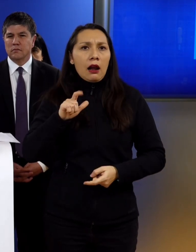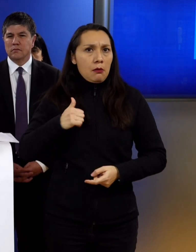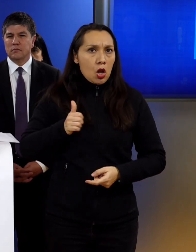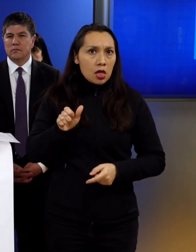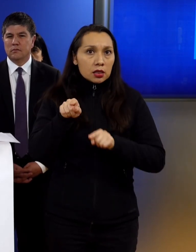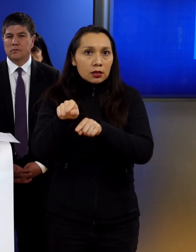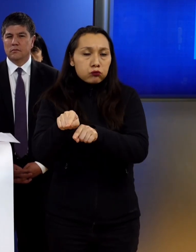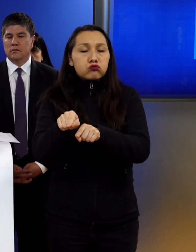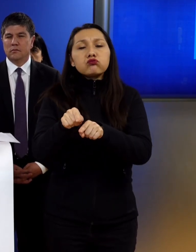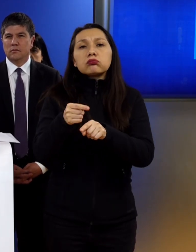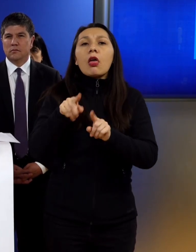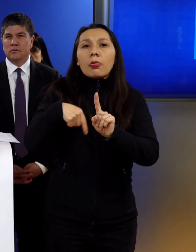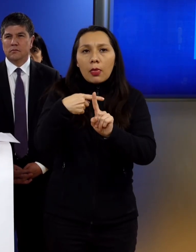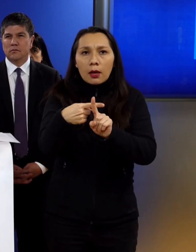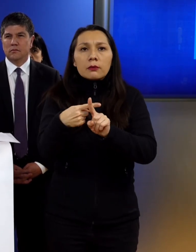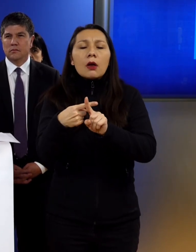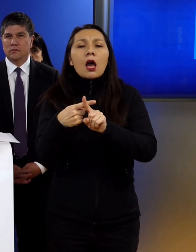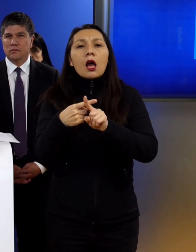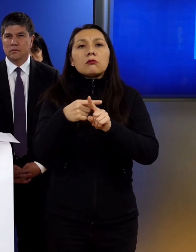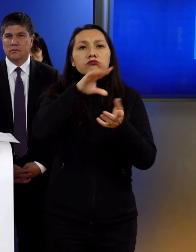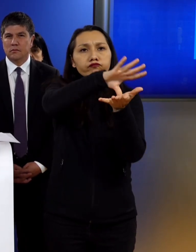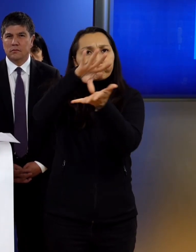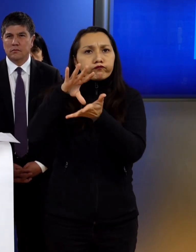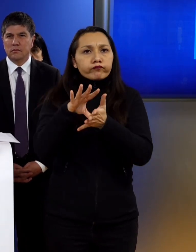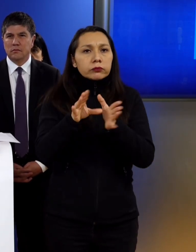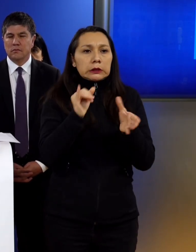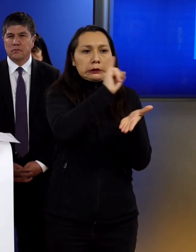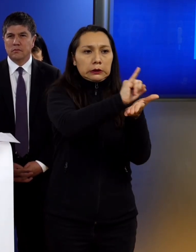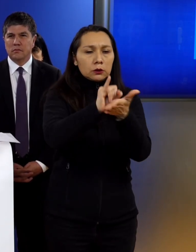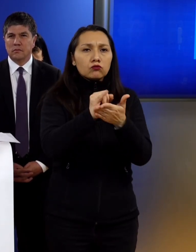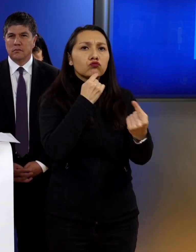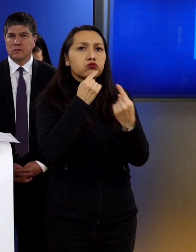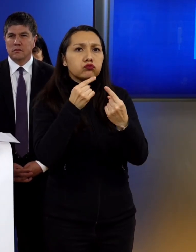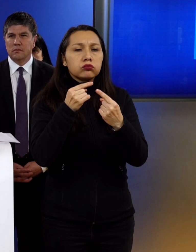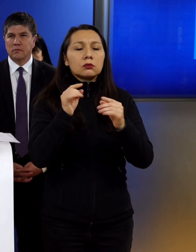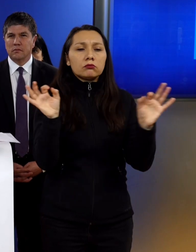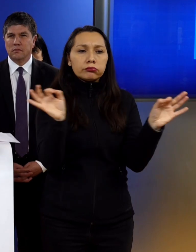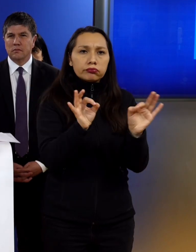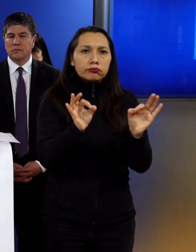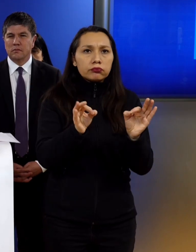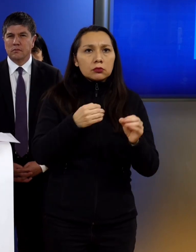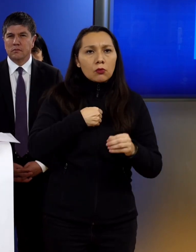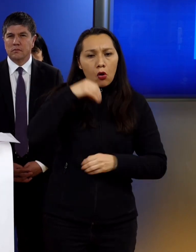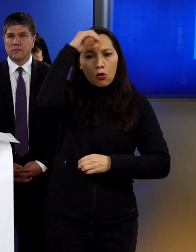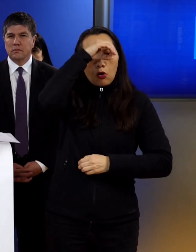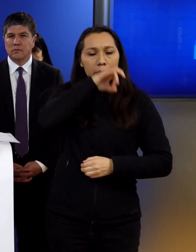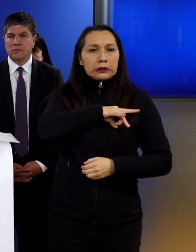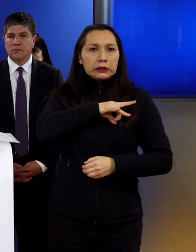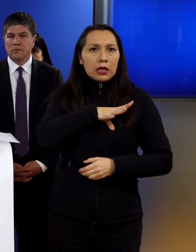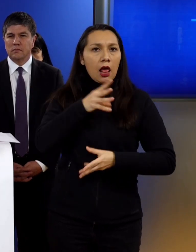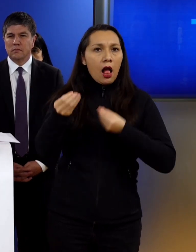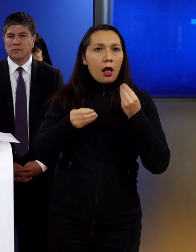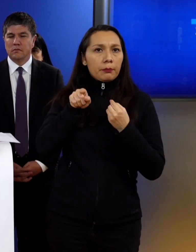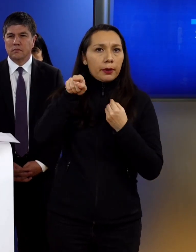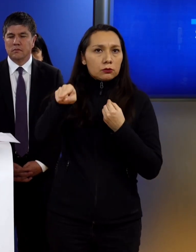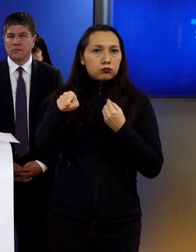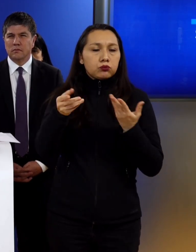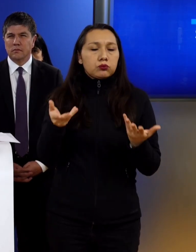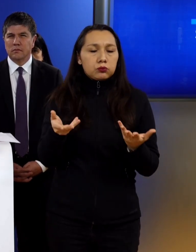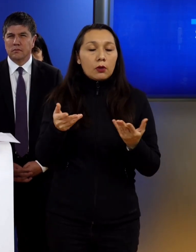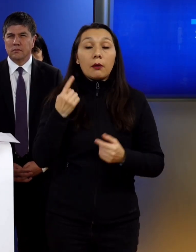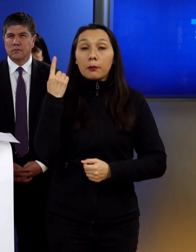pero vamos además a recurrir a organismos multilaterales y en esos foros vamos a llevar el punto de vista de Chile. En